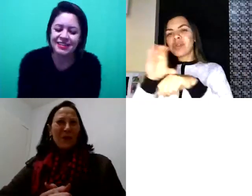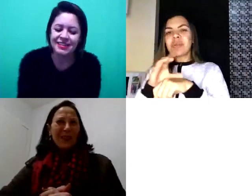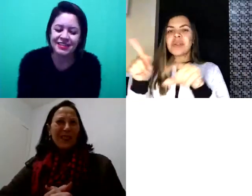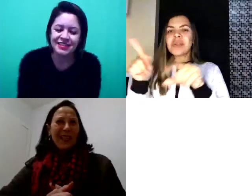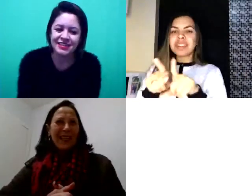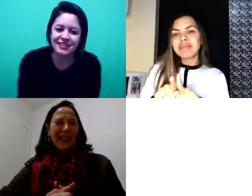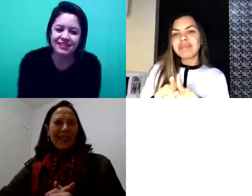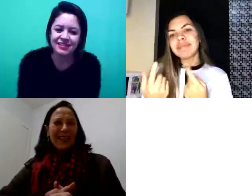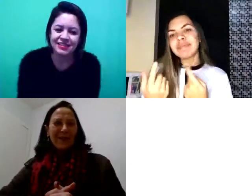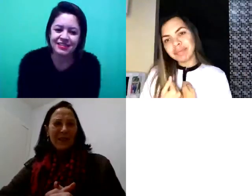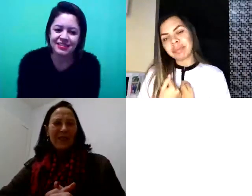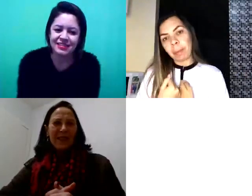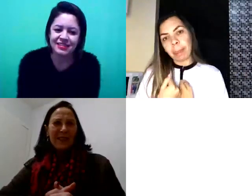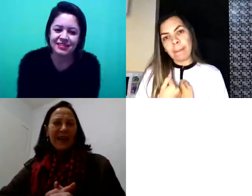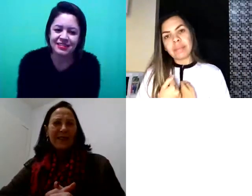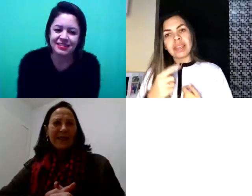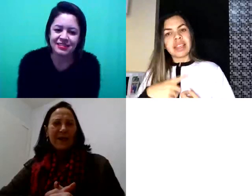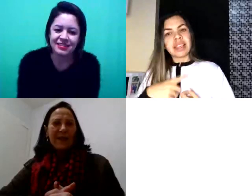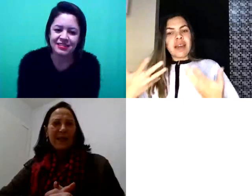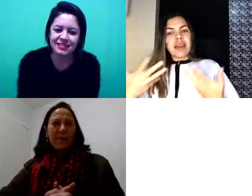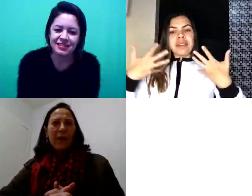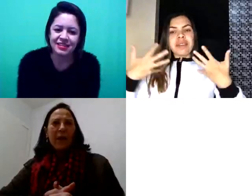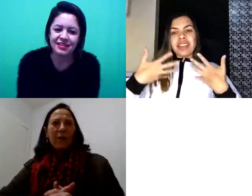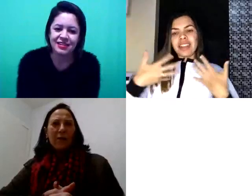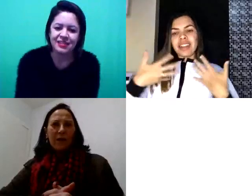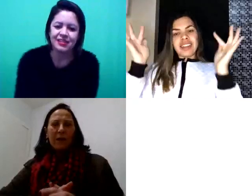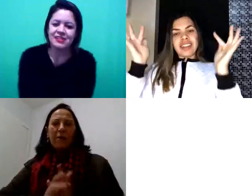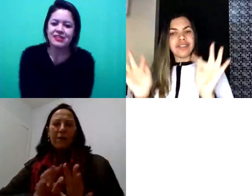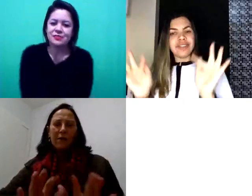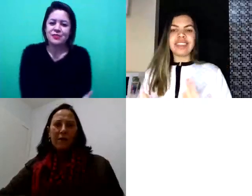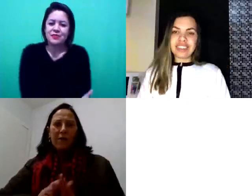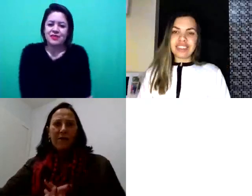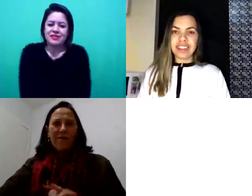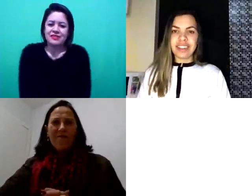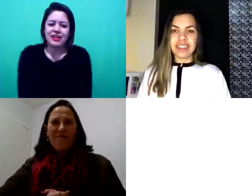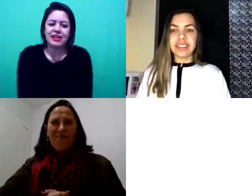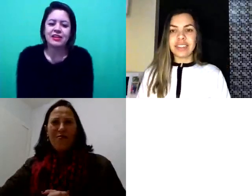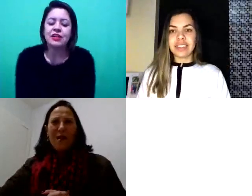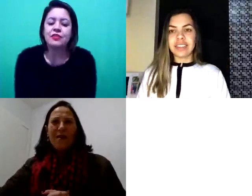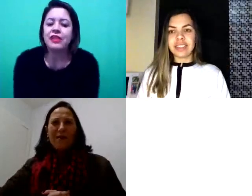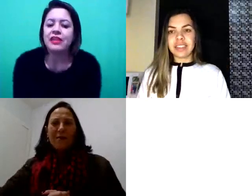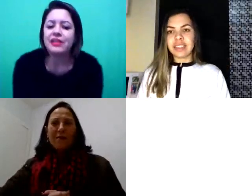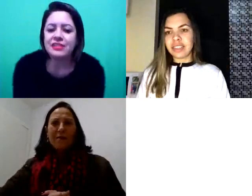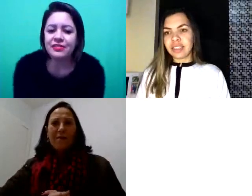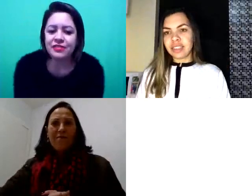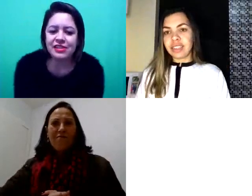com muitas alegrias e muitas felicidades. Então, assim, o É pessoal, muita então. bênção, né, Helene? Viu, Helene, antes de você sair,